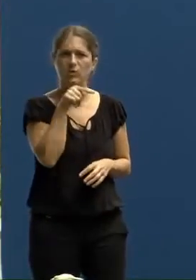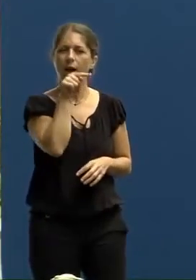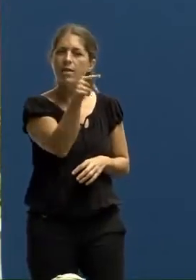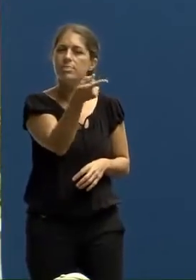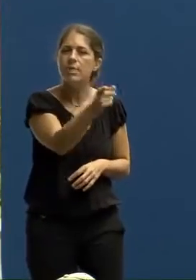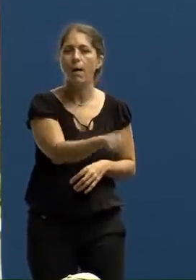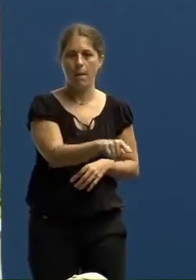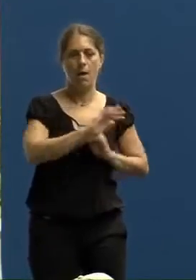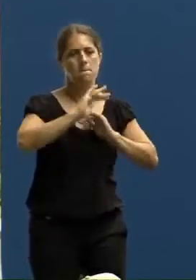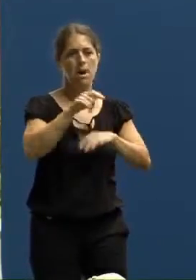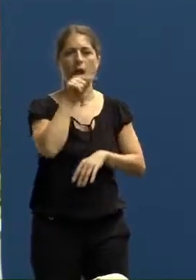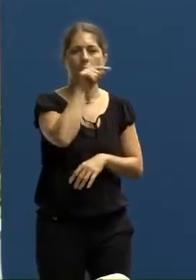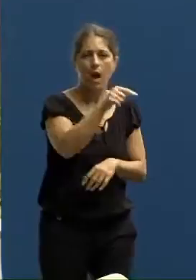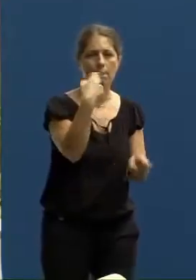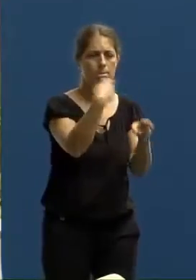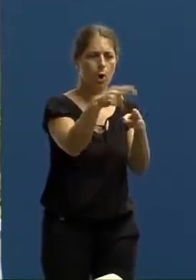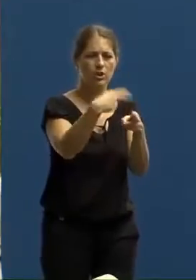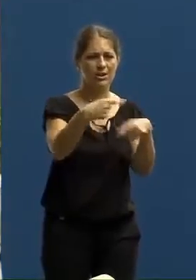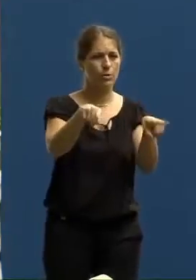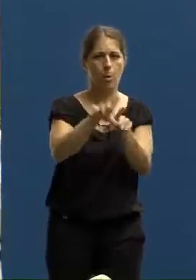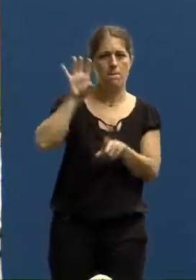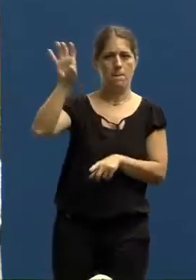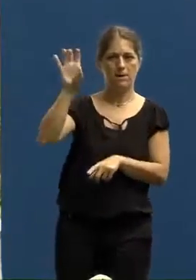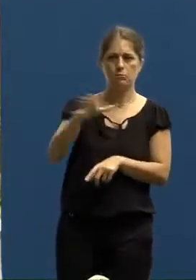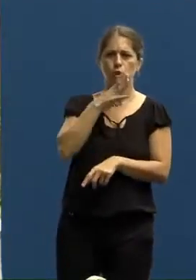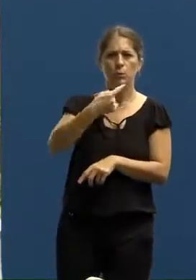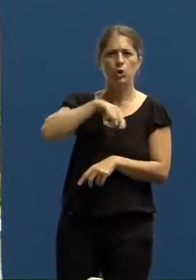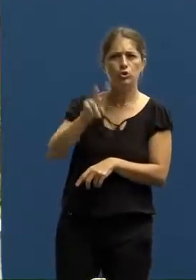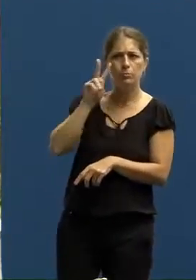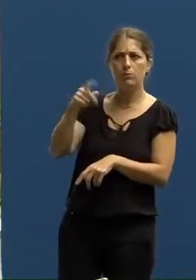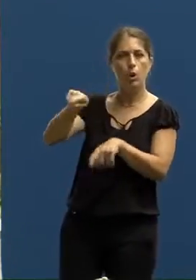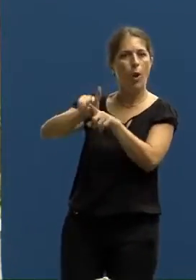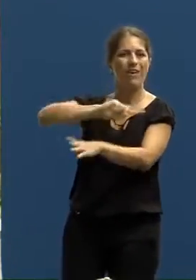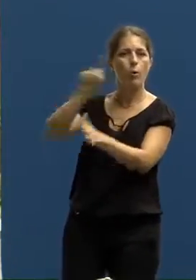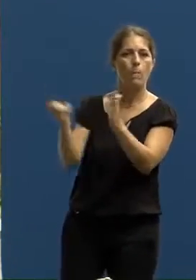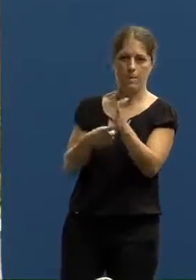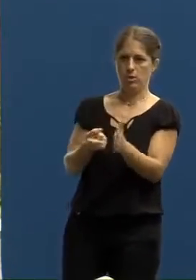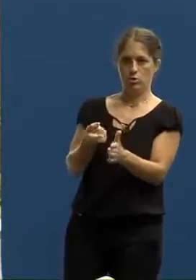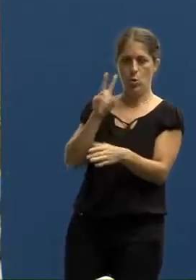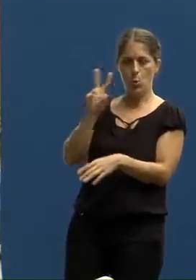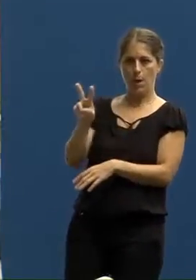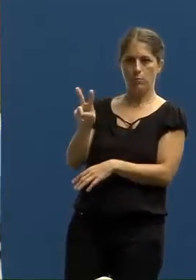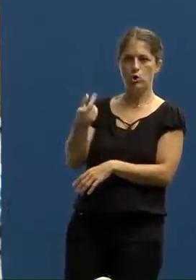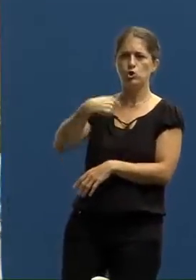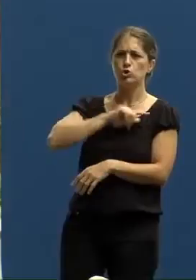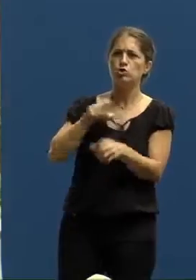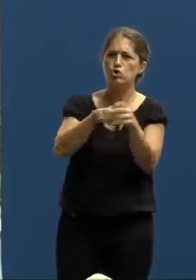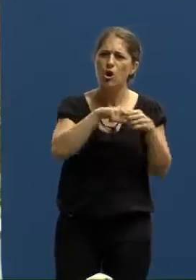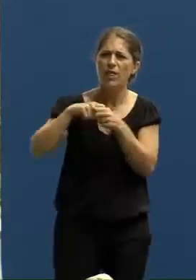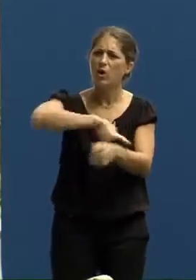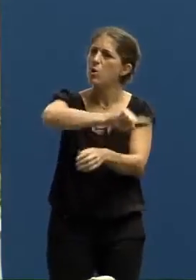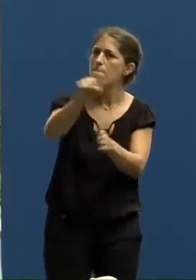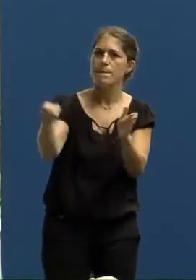En Marea establecerá políticas de país, porque queremos no país na súa totalidade. Queremos na solidaridade